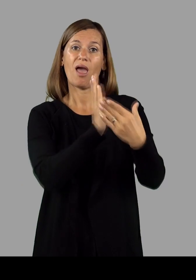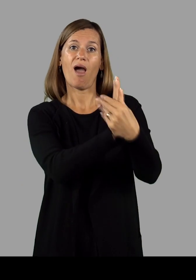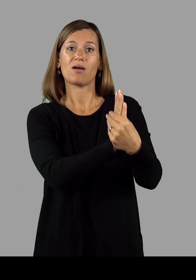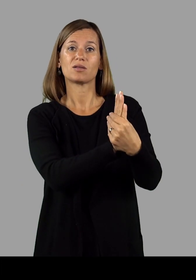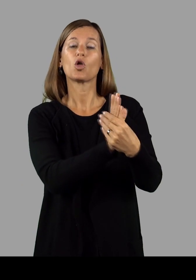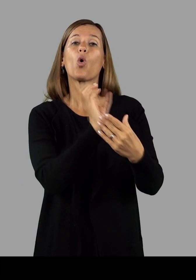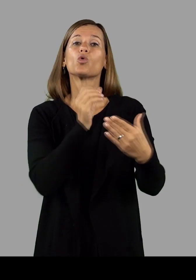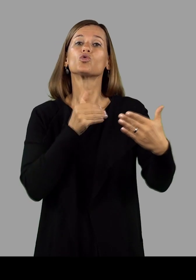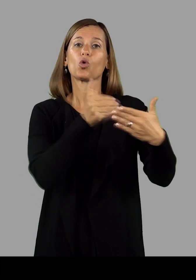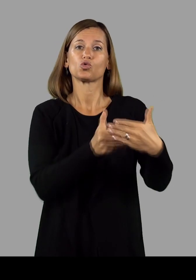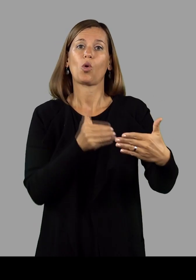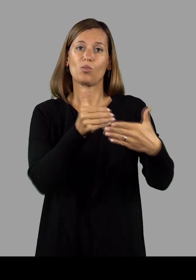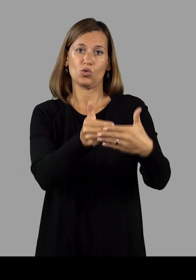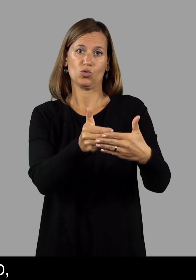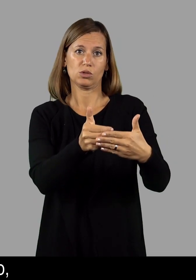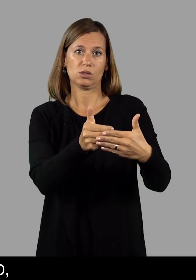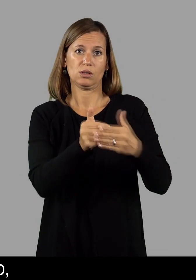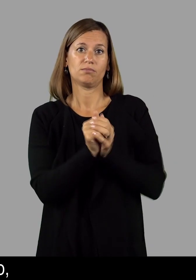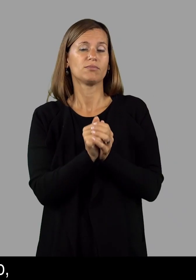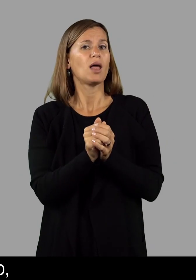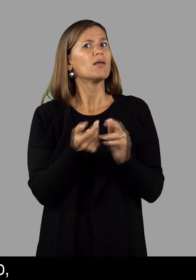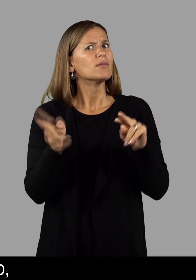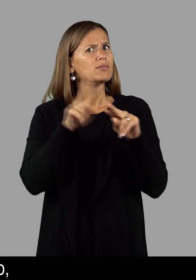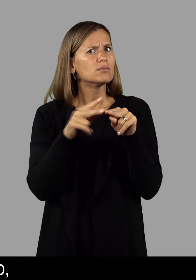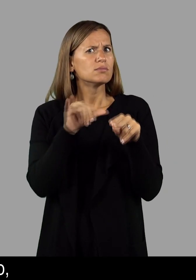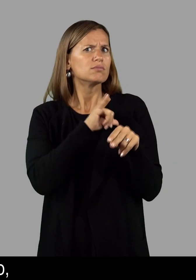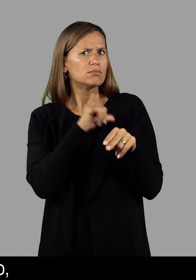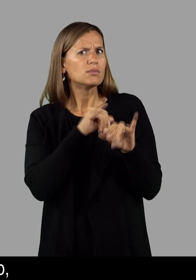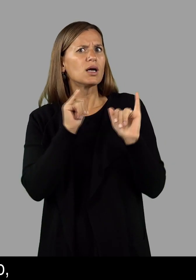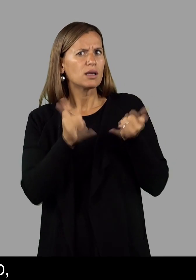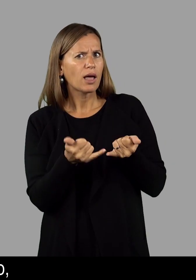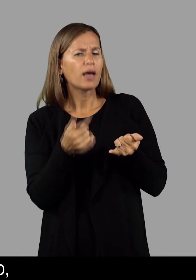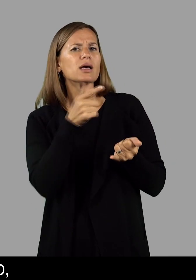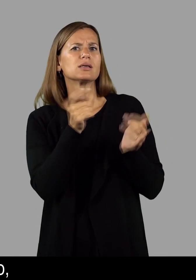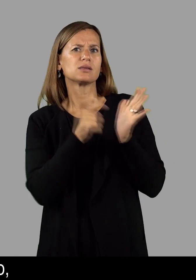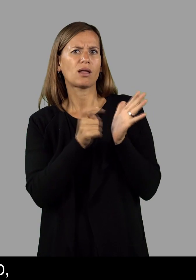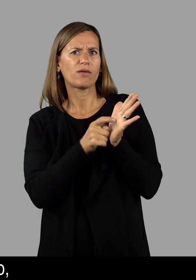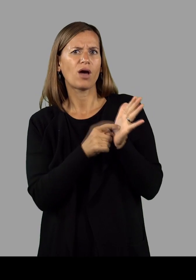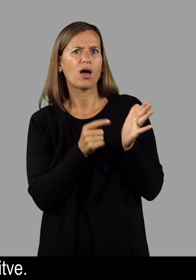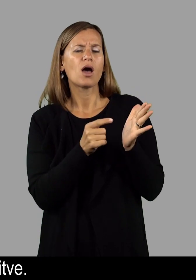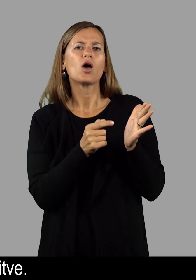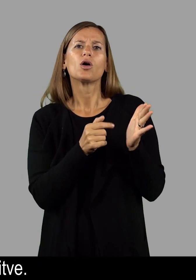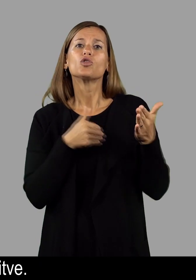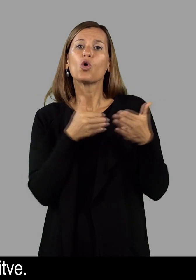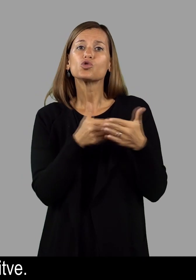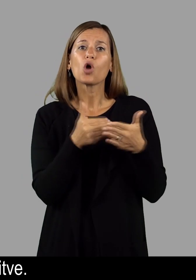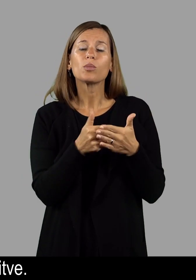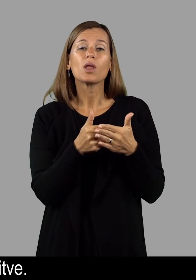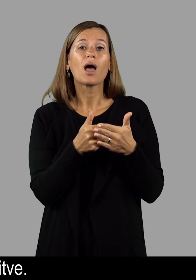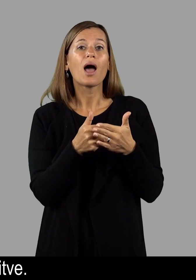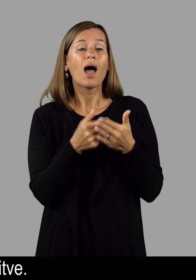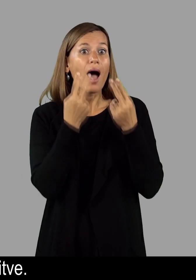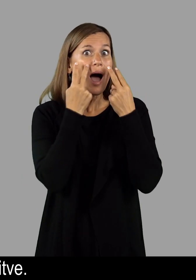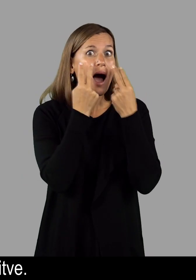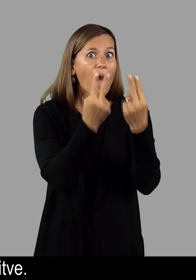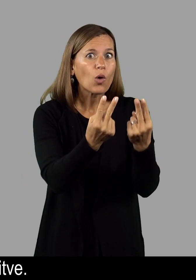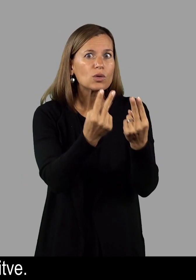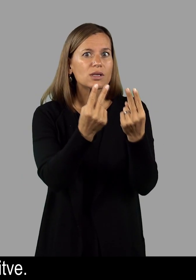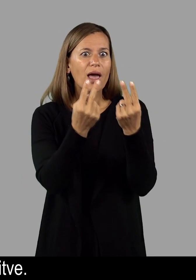o dostopnosti. Za nas je najbolj zanimivo, da med drugim zahteva dostopne